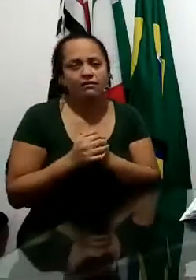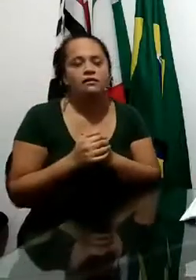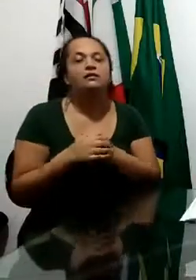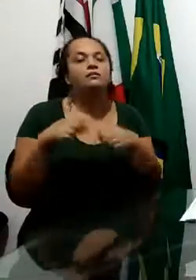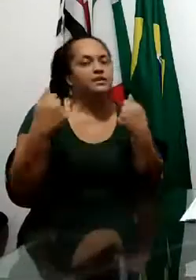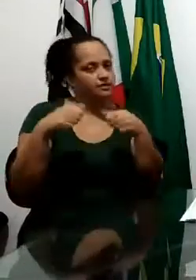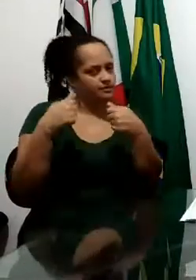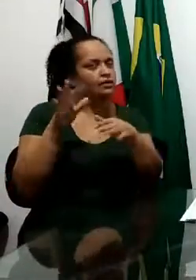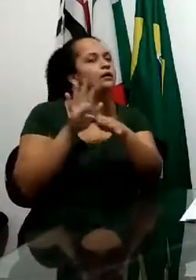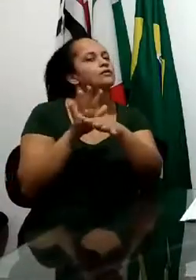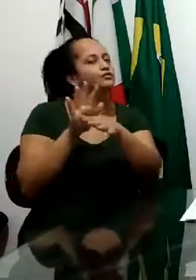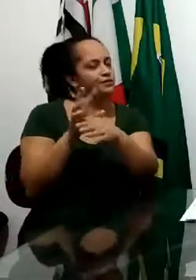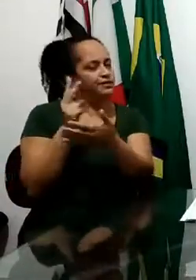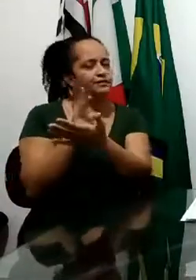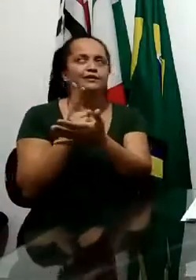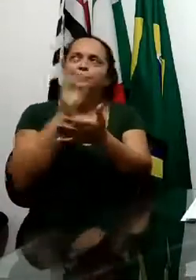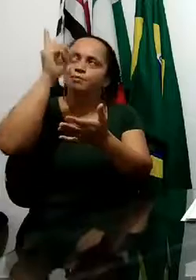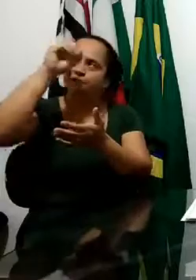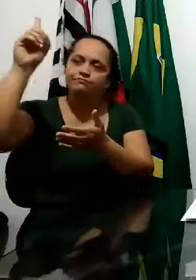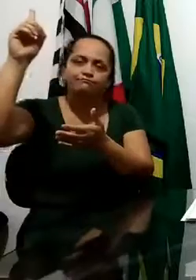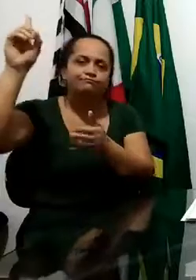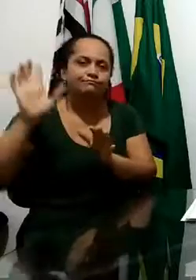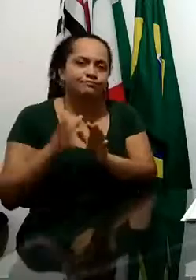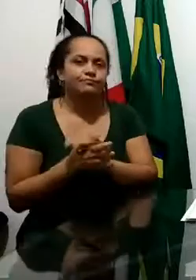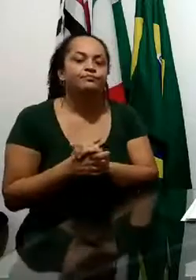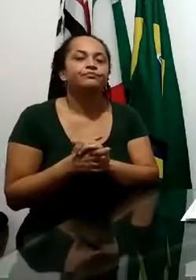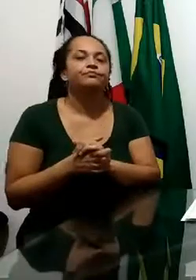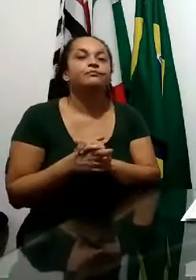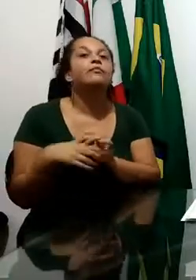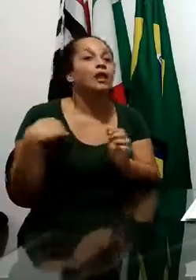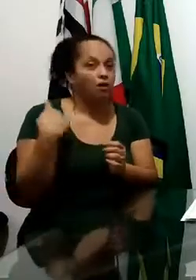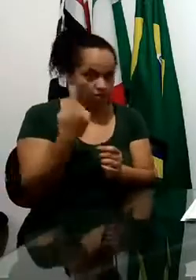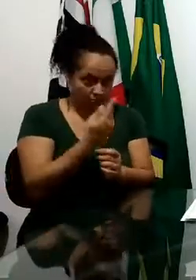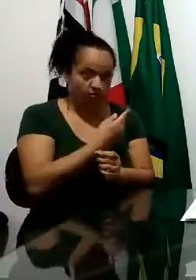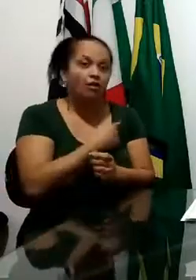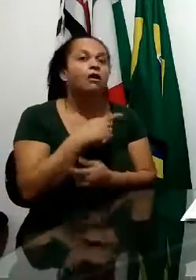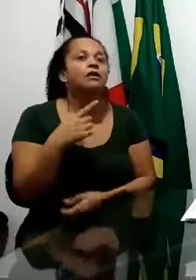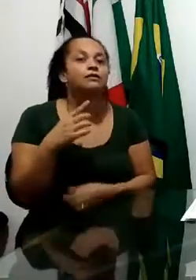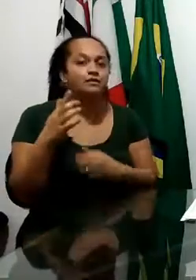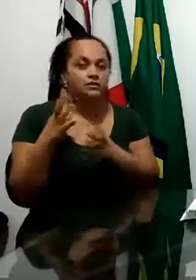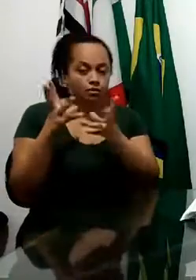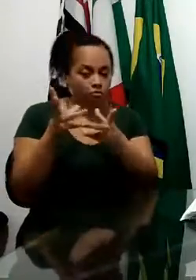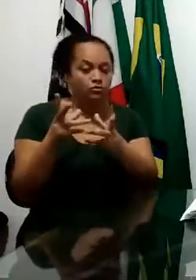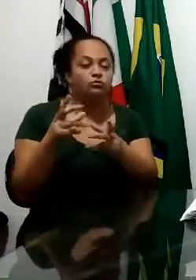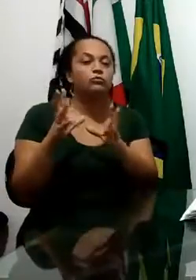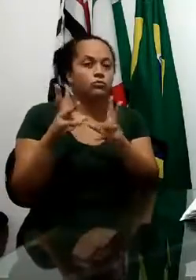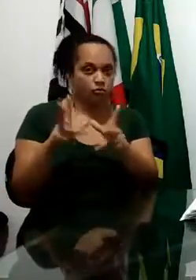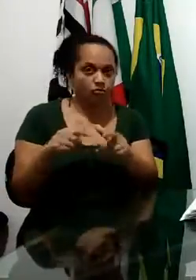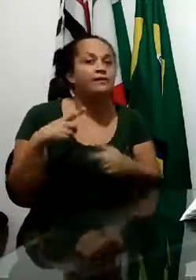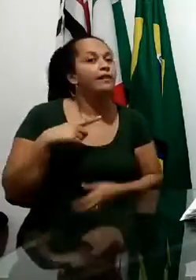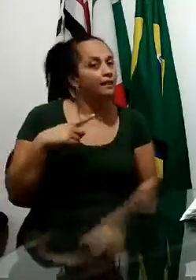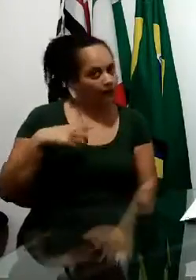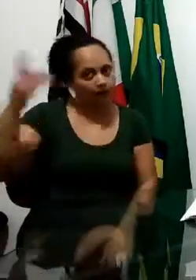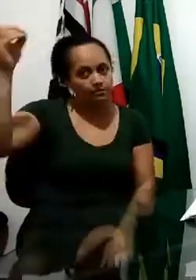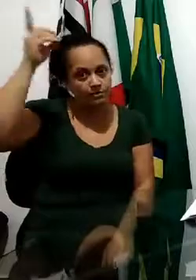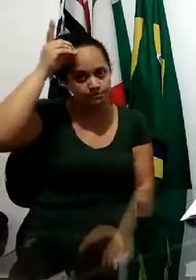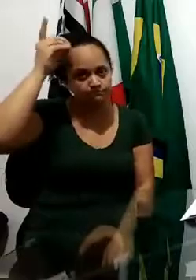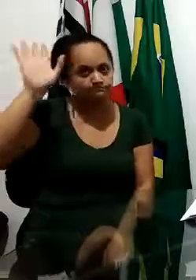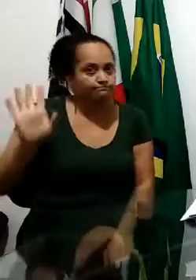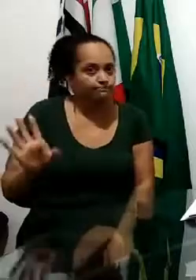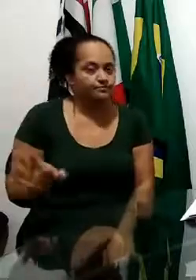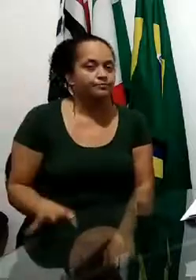para Deus, né? E todos nós recebemos talentos. Agora é interessante, essa parábola diz